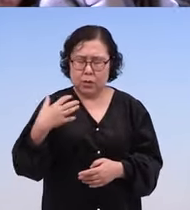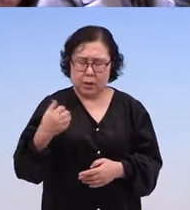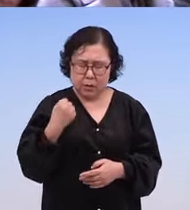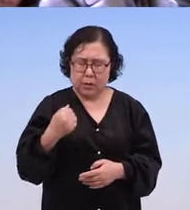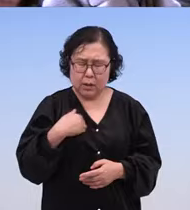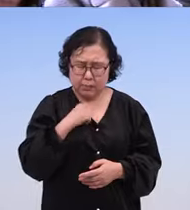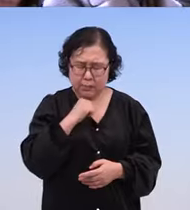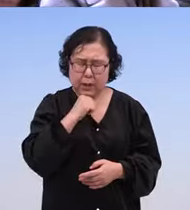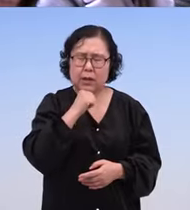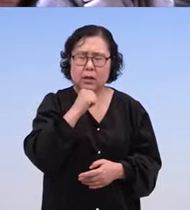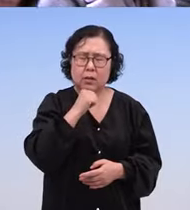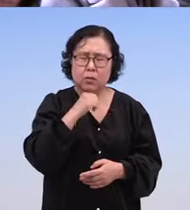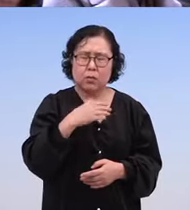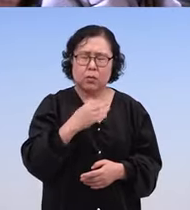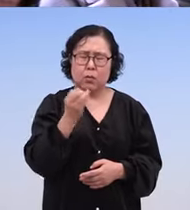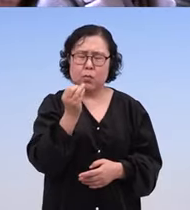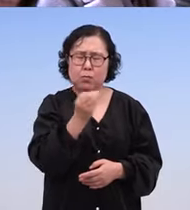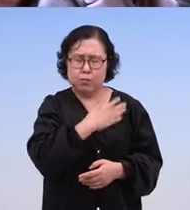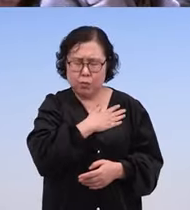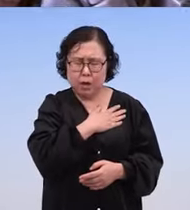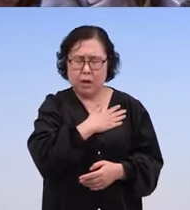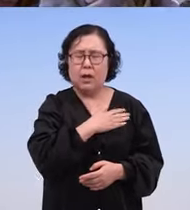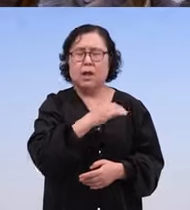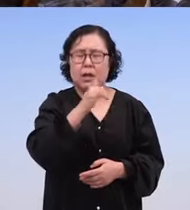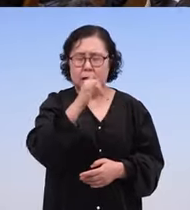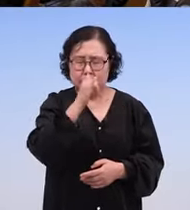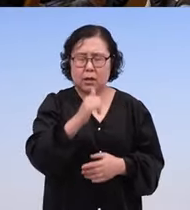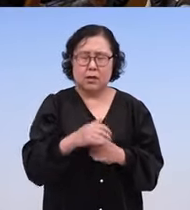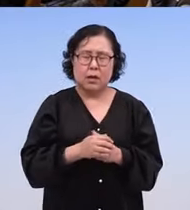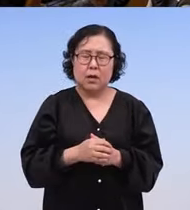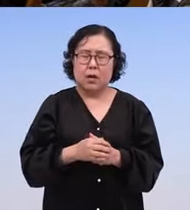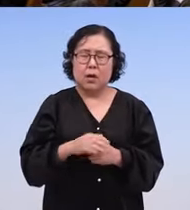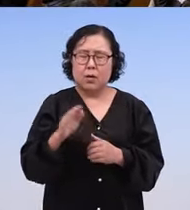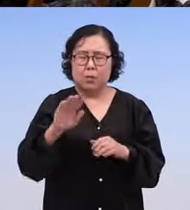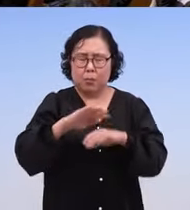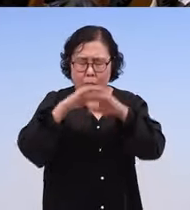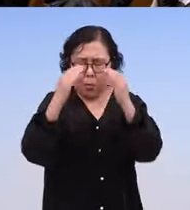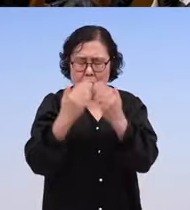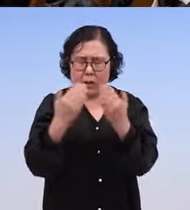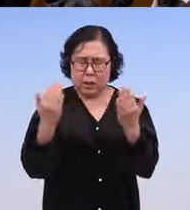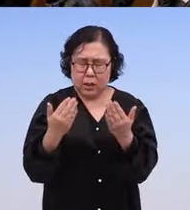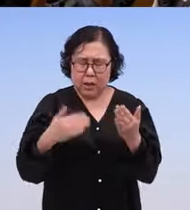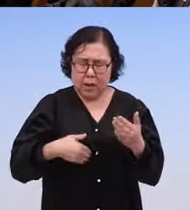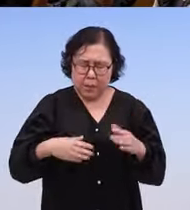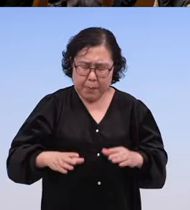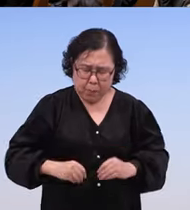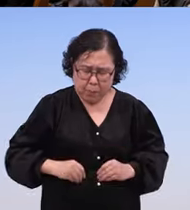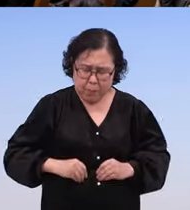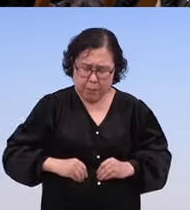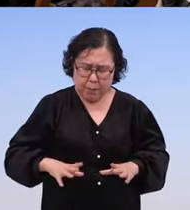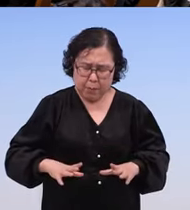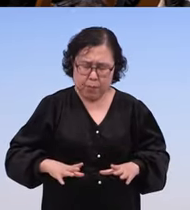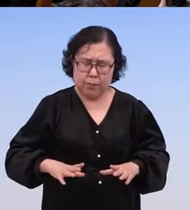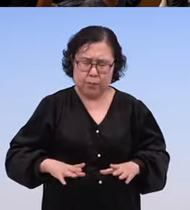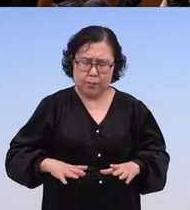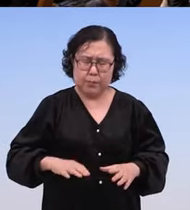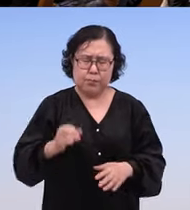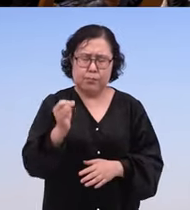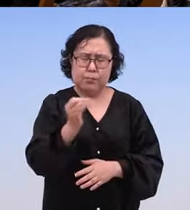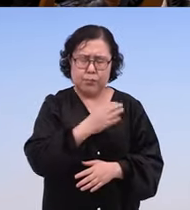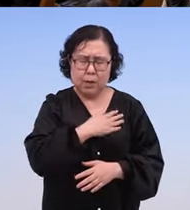알고 풍부에 처할 줄도 알아. 모든 일, 배부름과 배고픔과 풍부와 궁핍에도 처할 줄